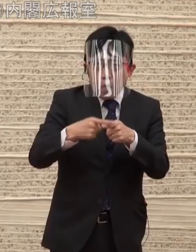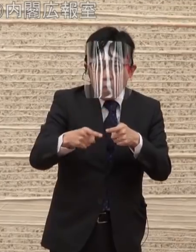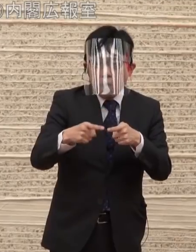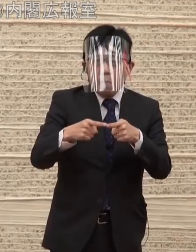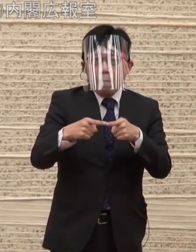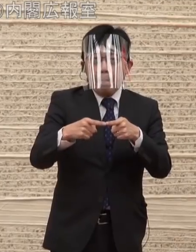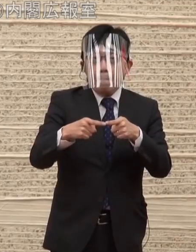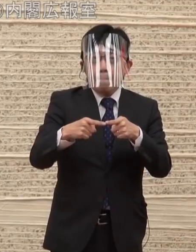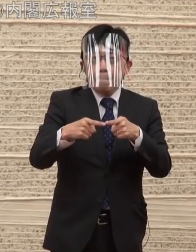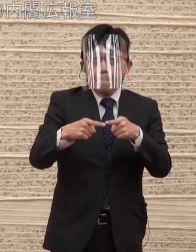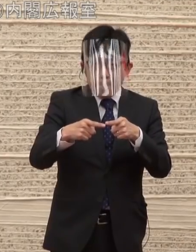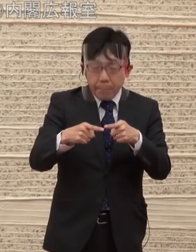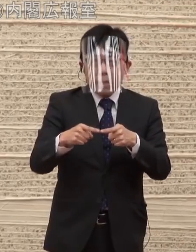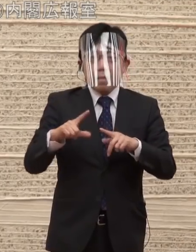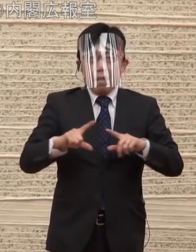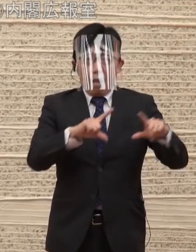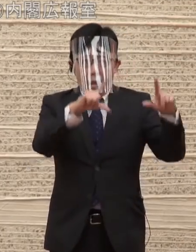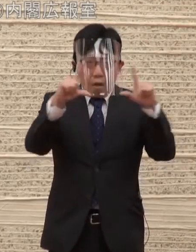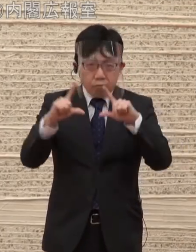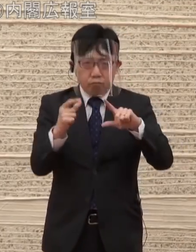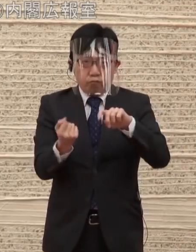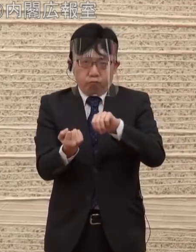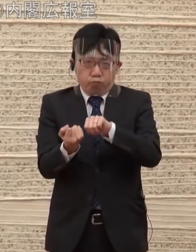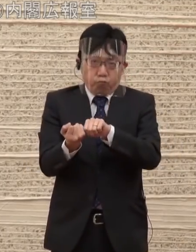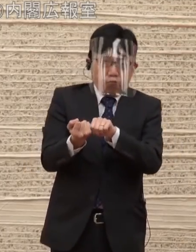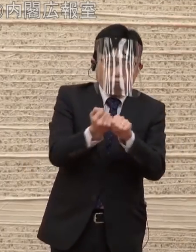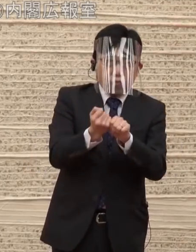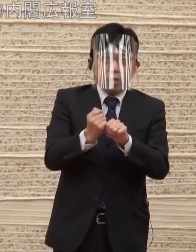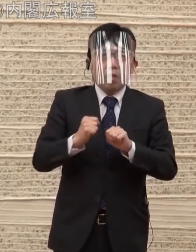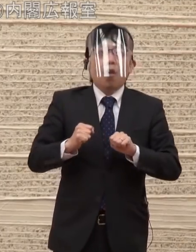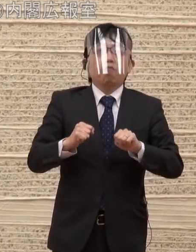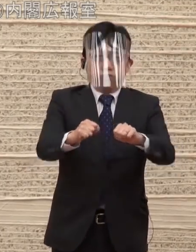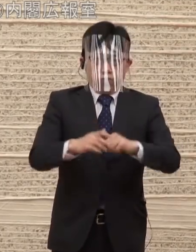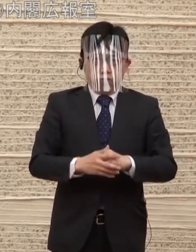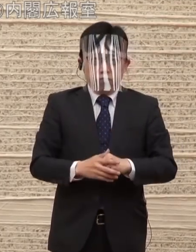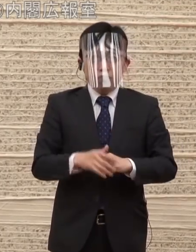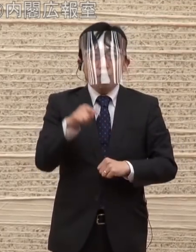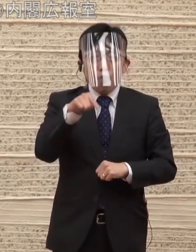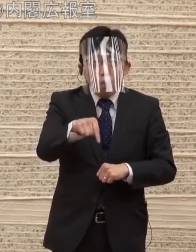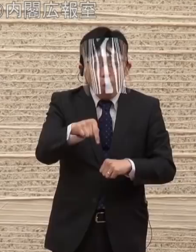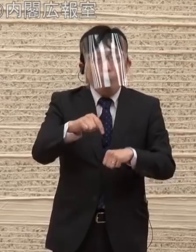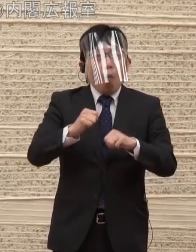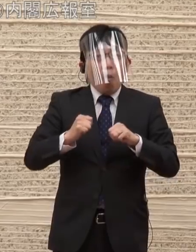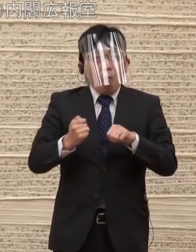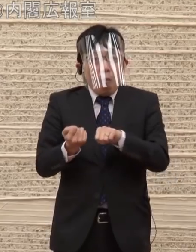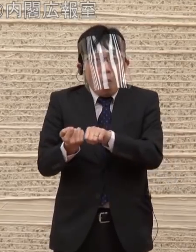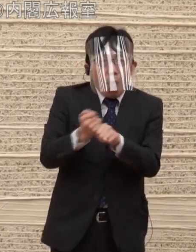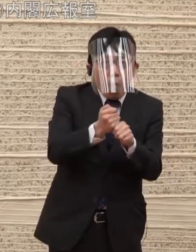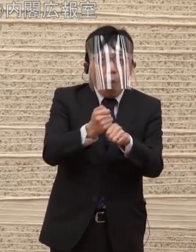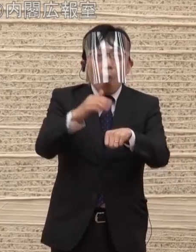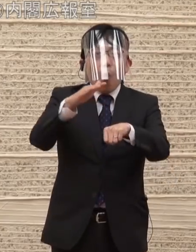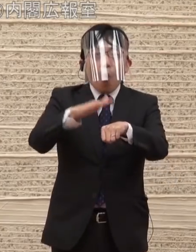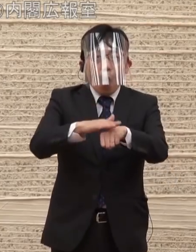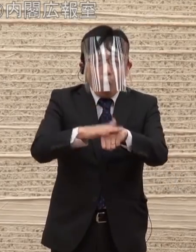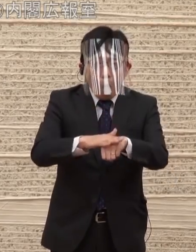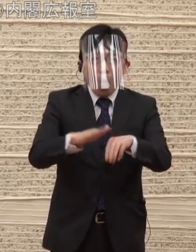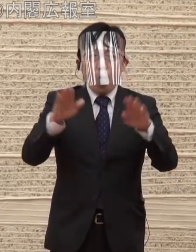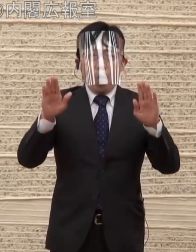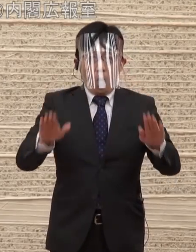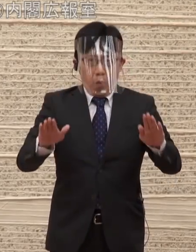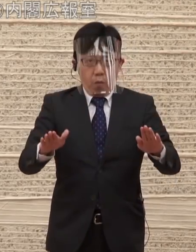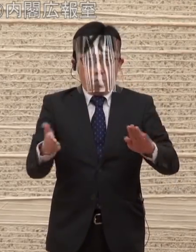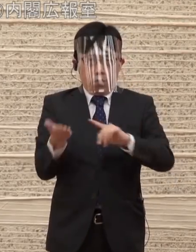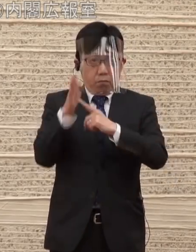取り戻していくそのための具体的な道筋についても本日お示しいたしまし